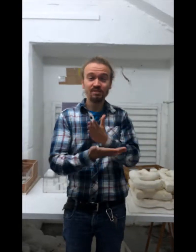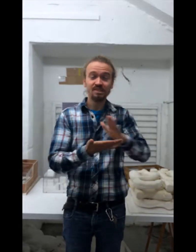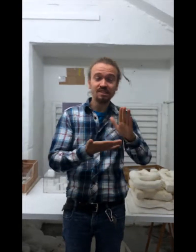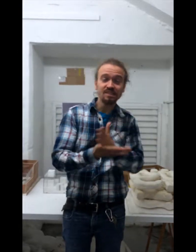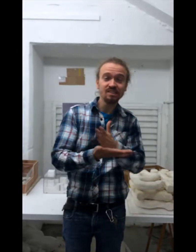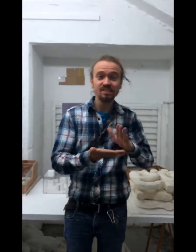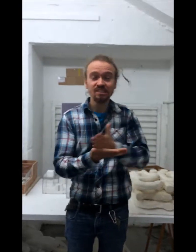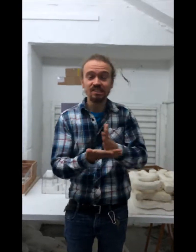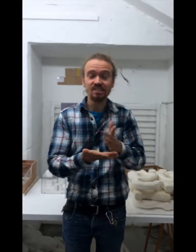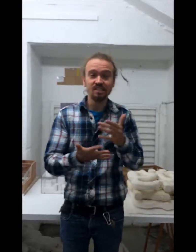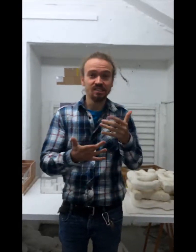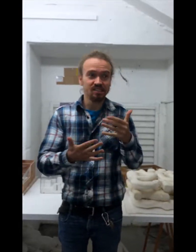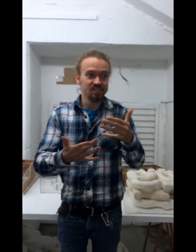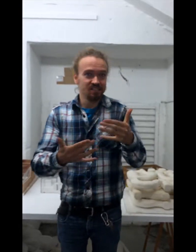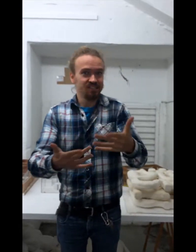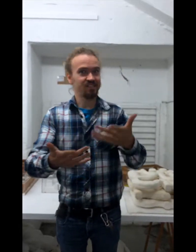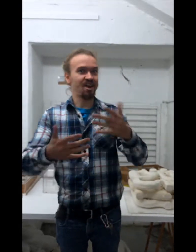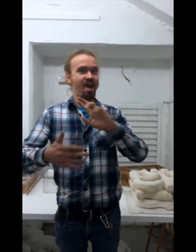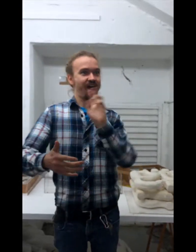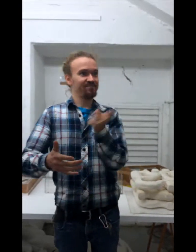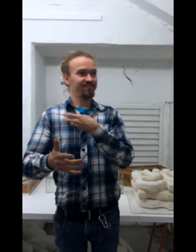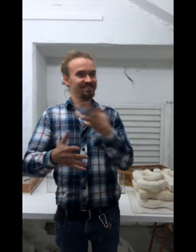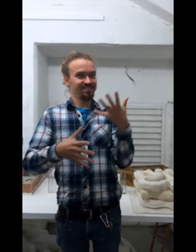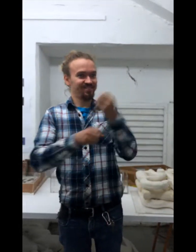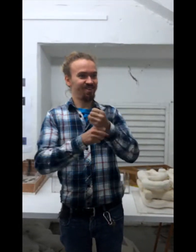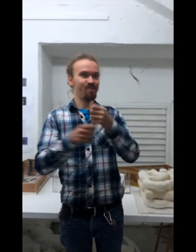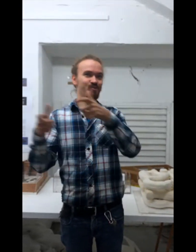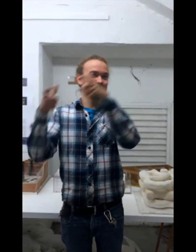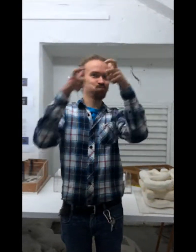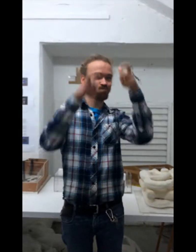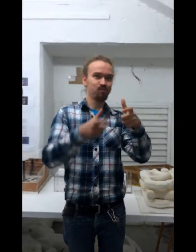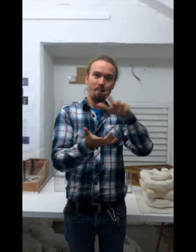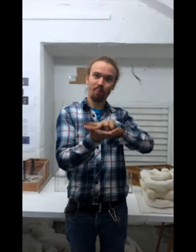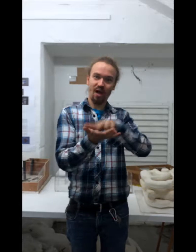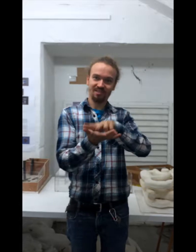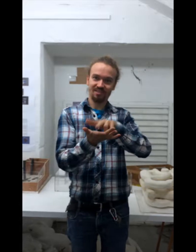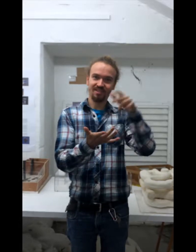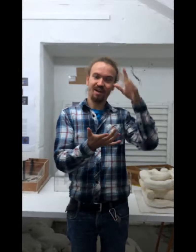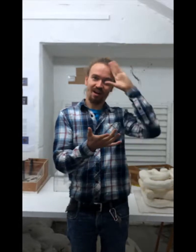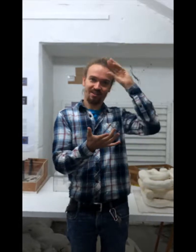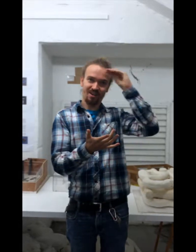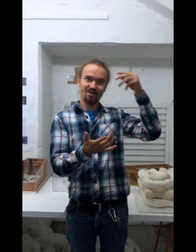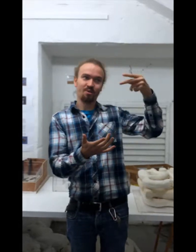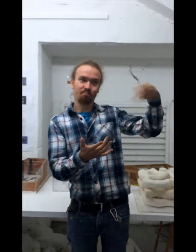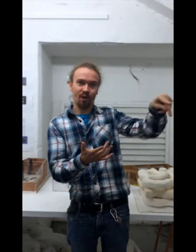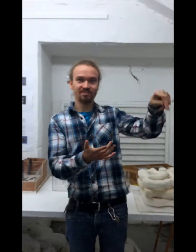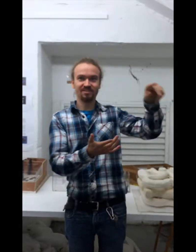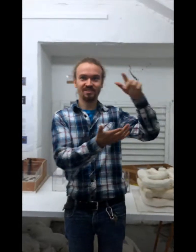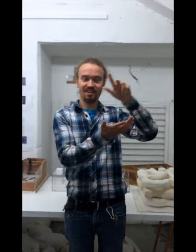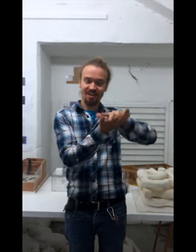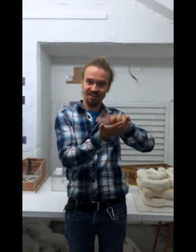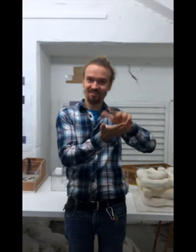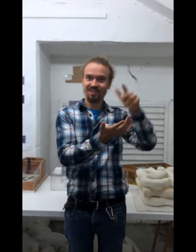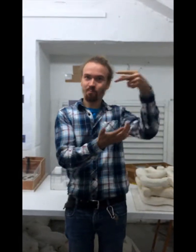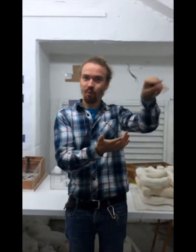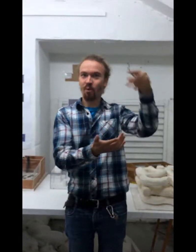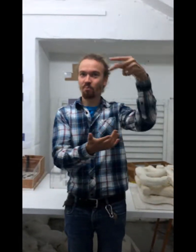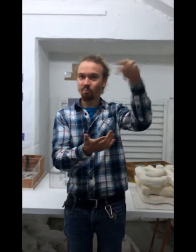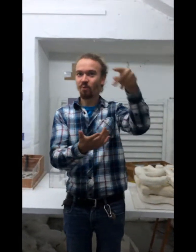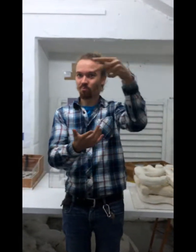qui a duré 4 mois, qui a nécessité beaucoup de travail, est enfin en création. Donc les appartements de chaque étudiant ont